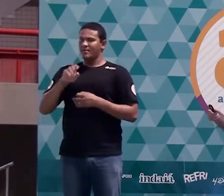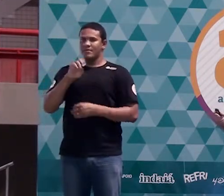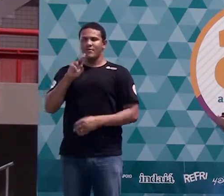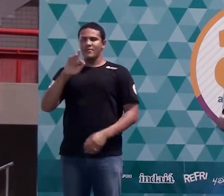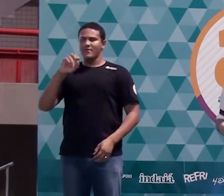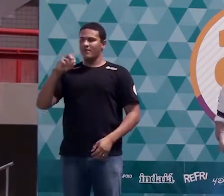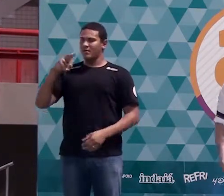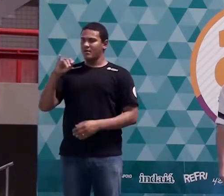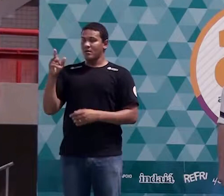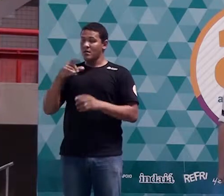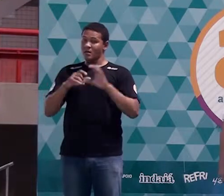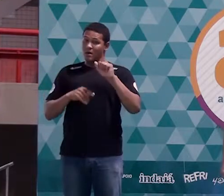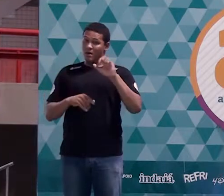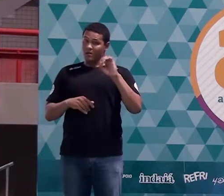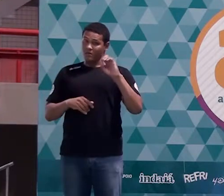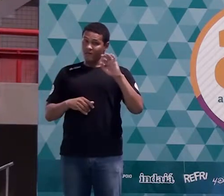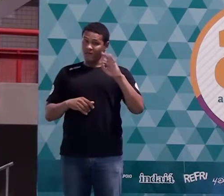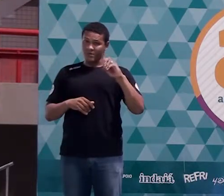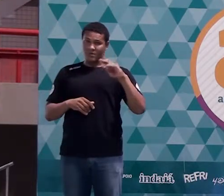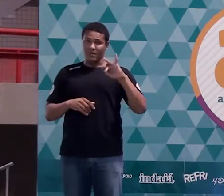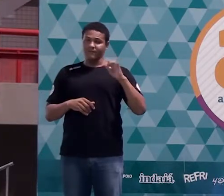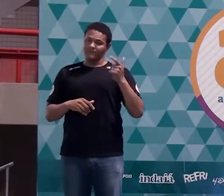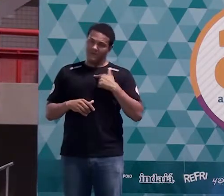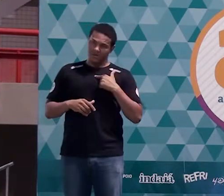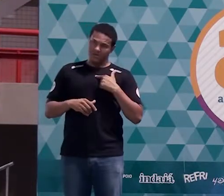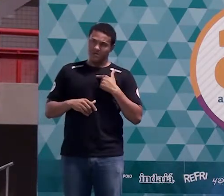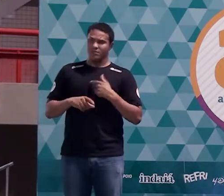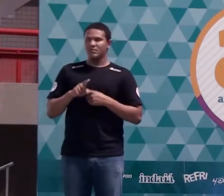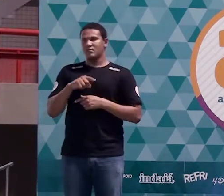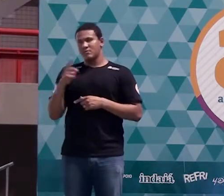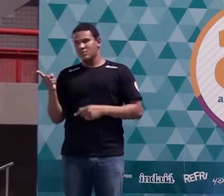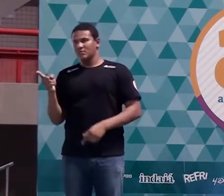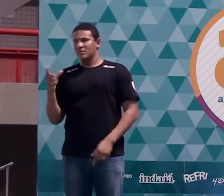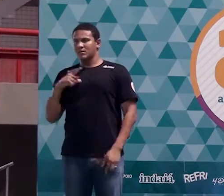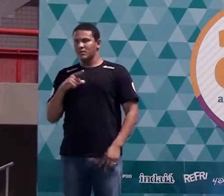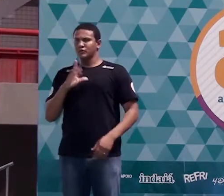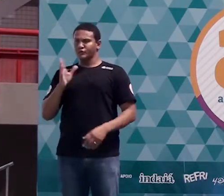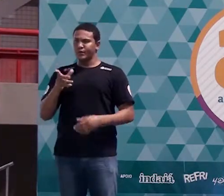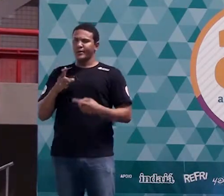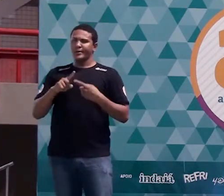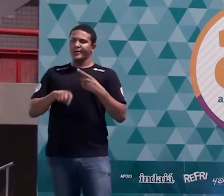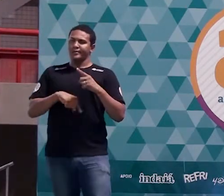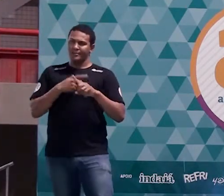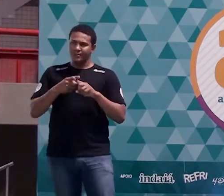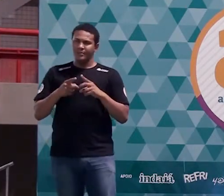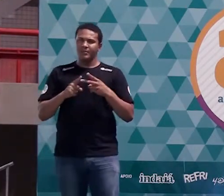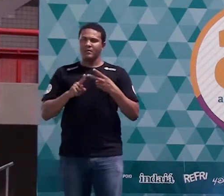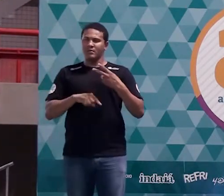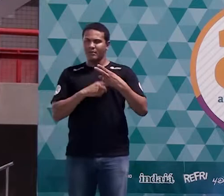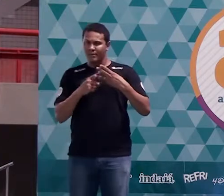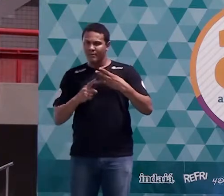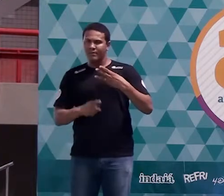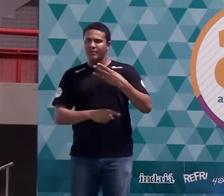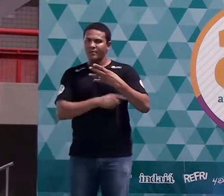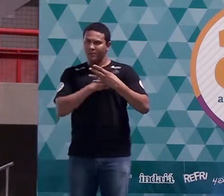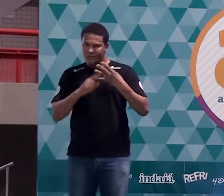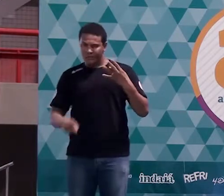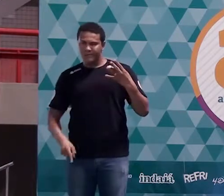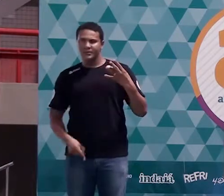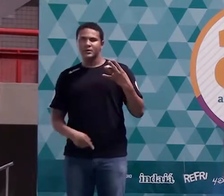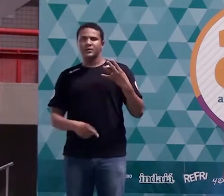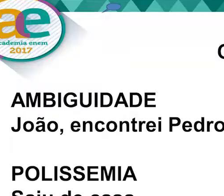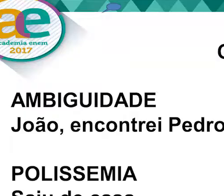Cacofonia é o som feio. Então já vimos aí arcaísmo, pleonasmo, cacofonia,